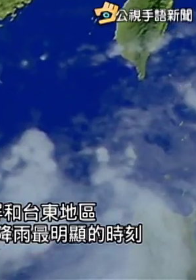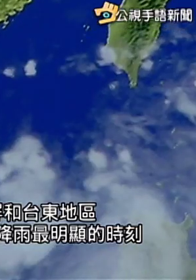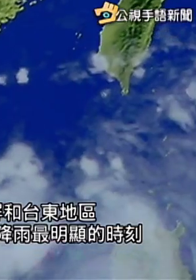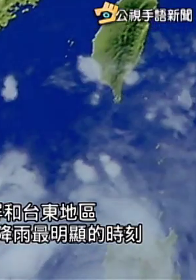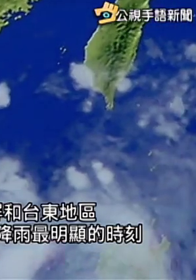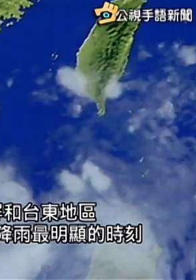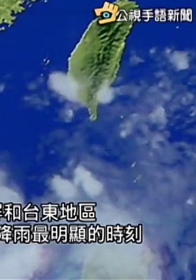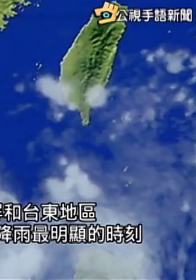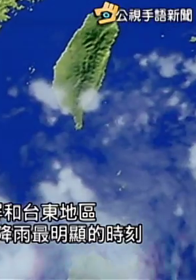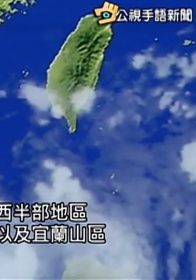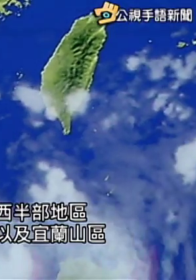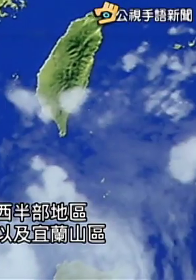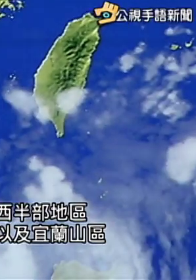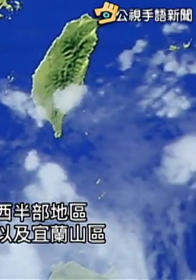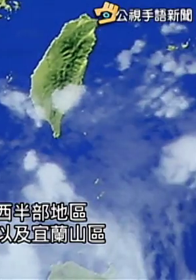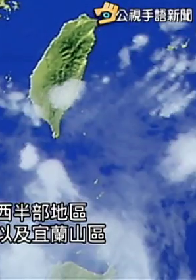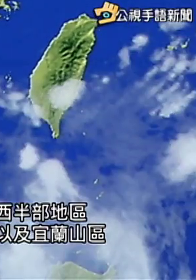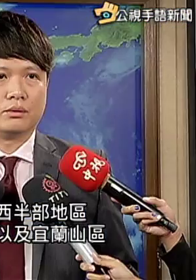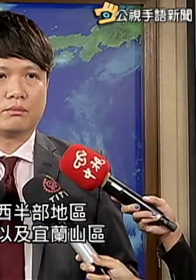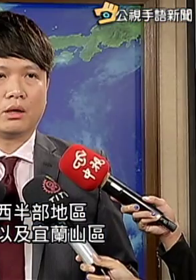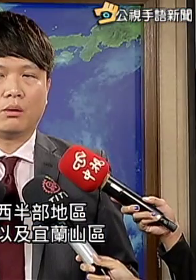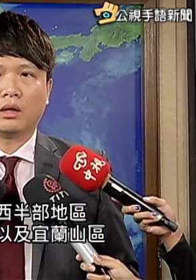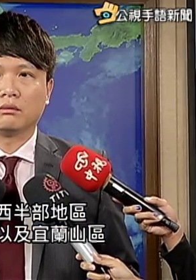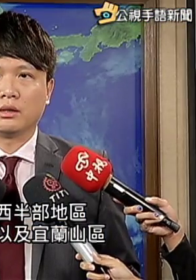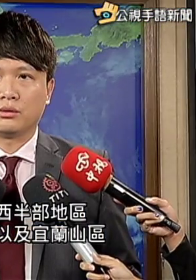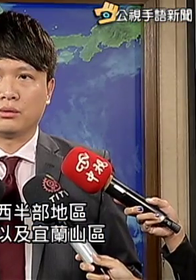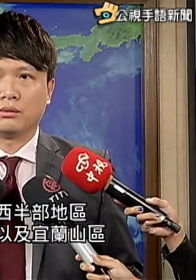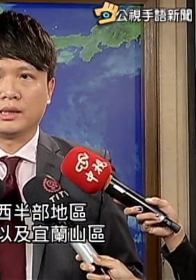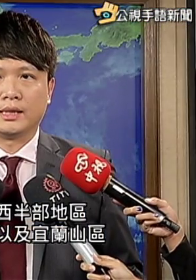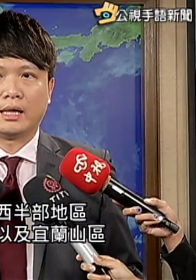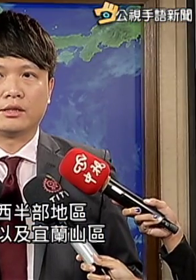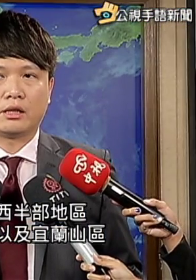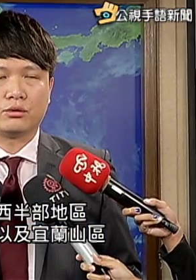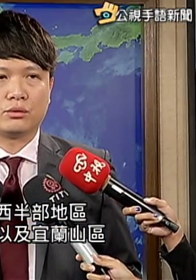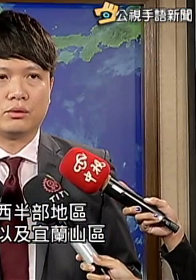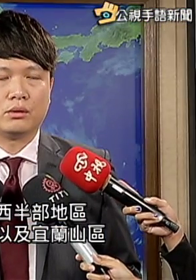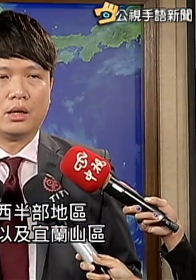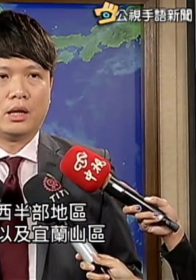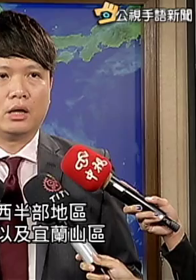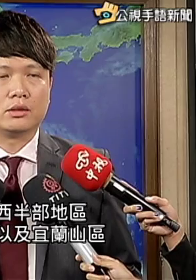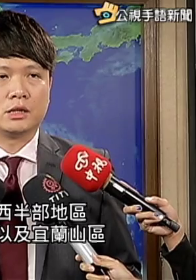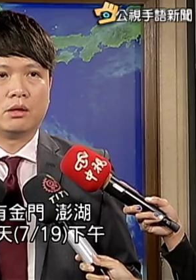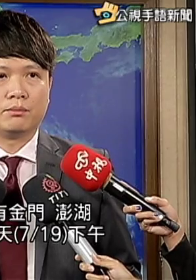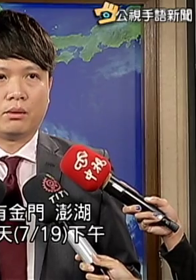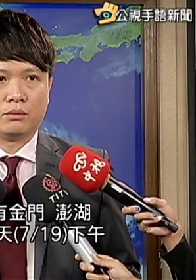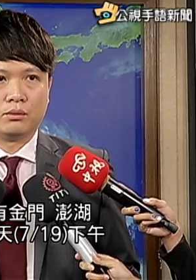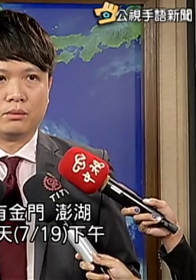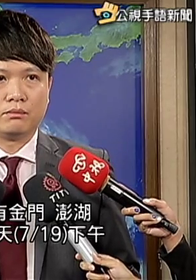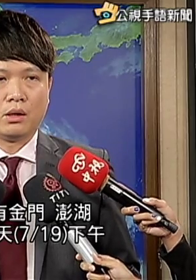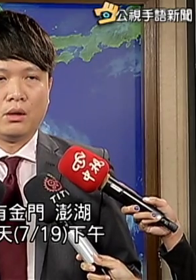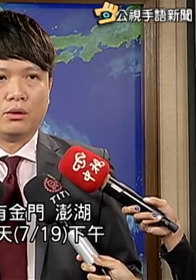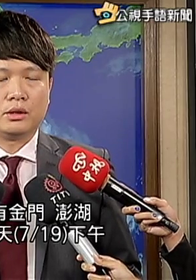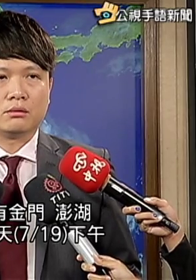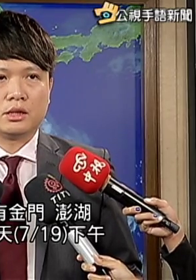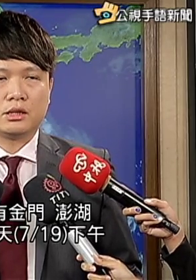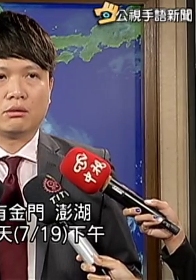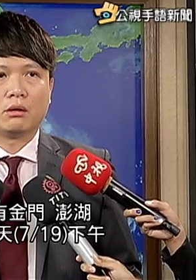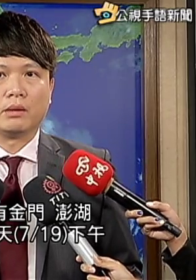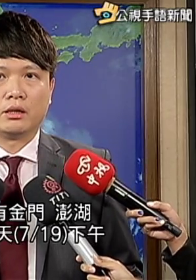刻。 包含在西半部地区、花东地区以及宜兰山区，还有金门、澎湖，预计从今天下午到明天